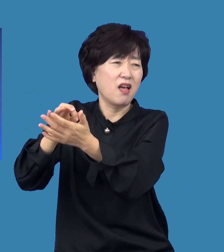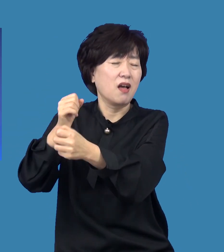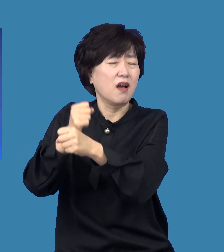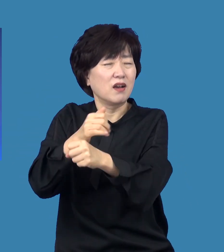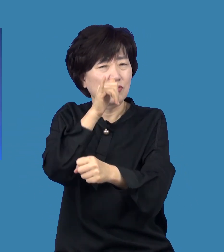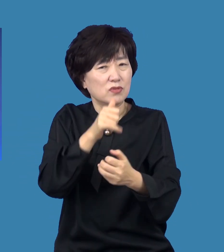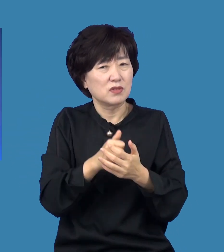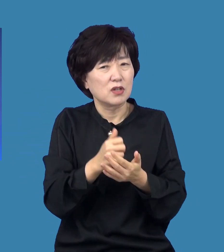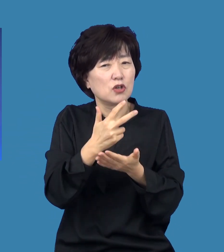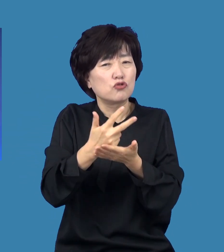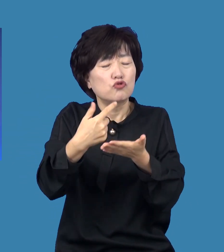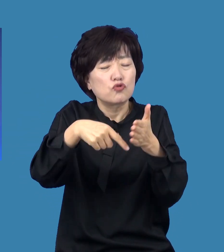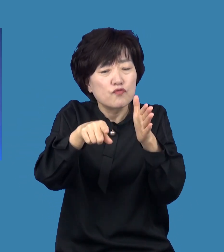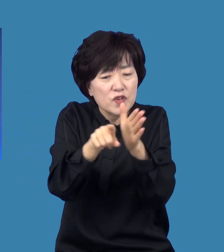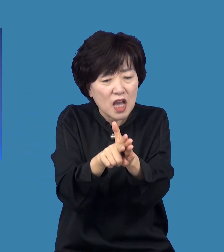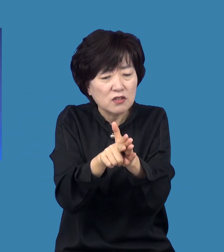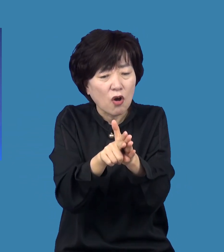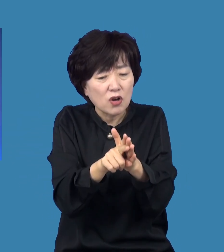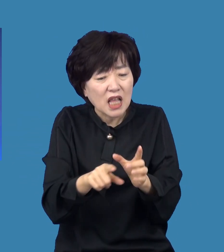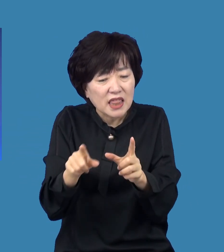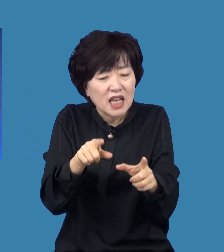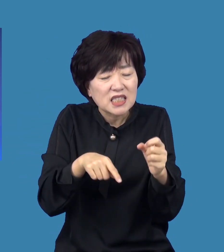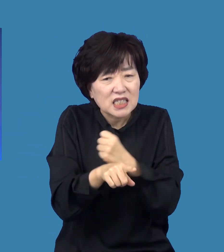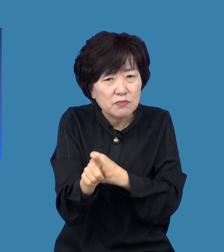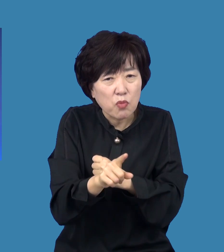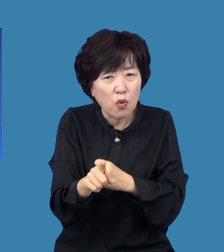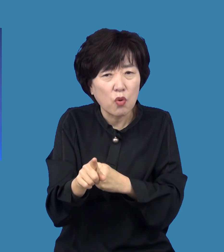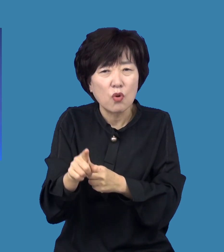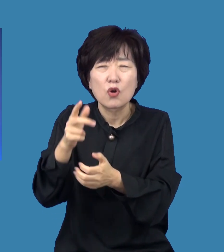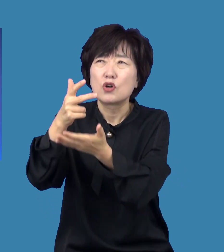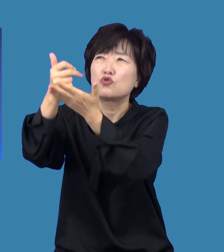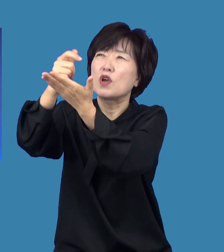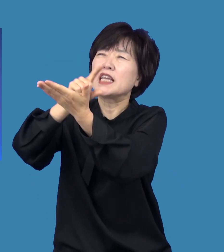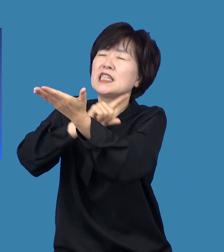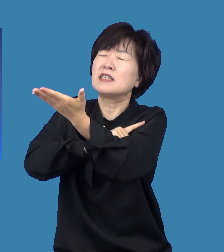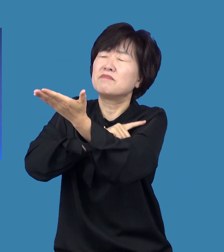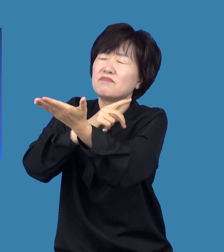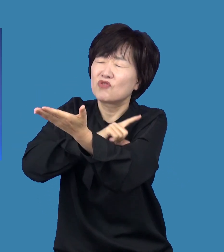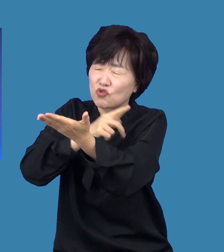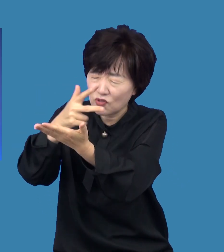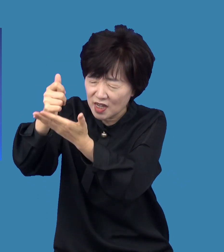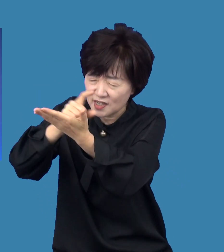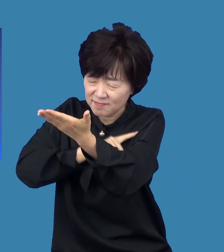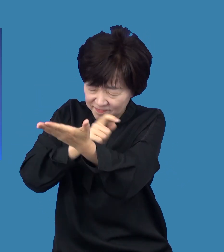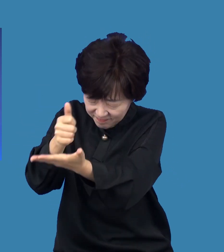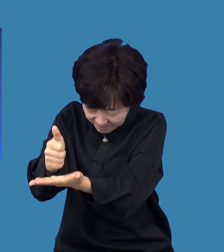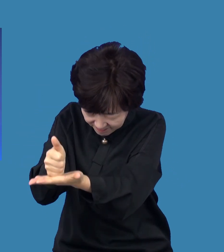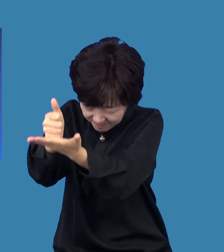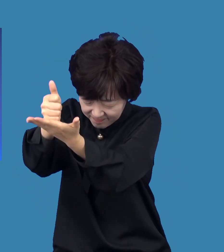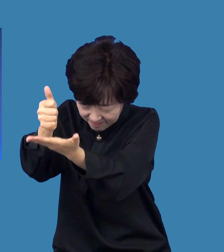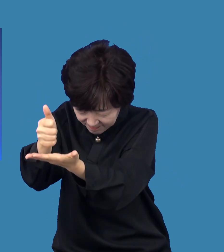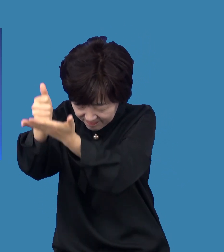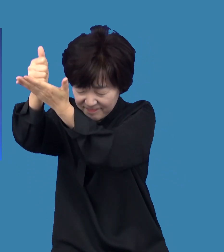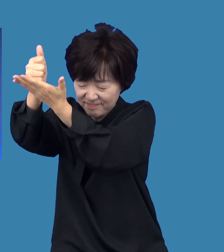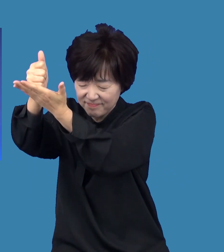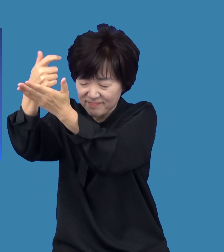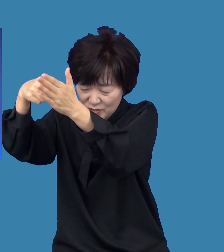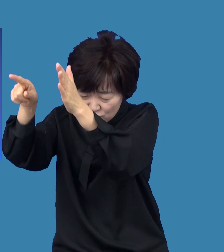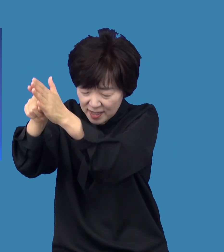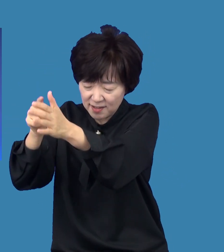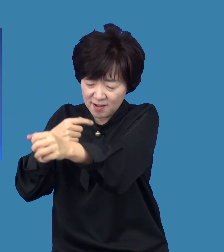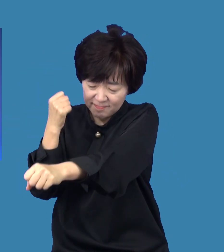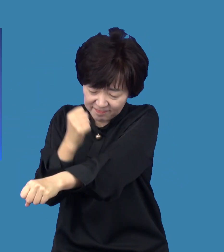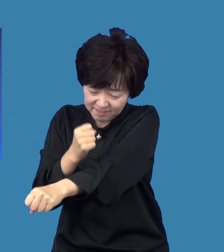이름을 항상 높임받게 하는 거예요. 그러기 위해서 애쓰고 힘쓰는 거예요. 어떻게든지 나의 삶